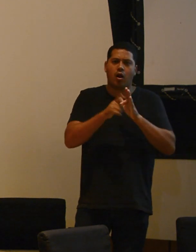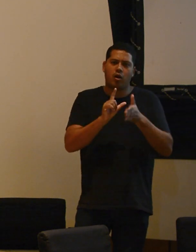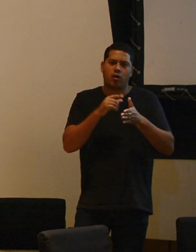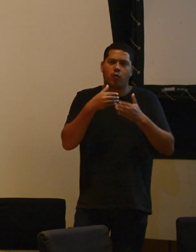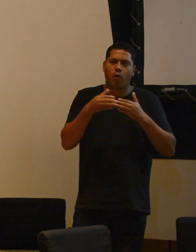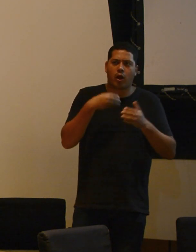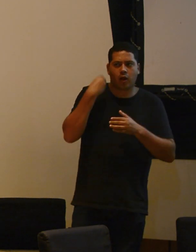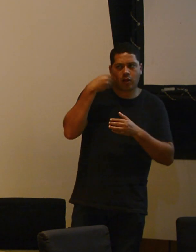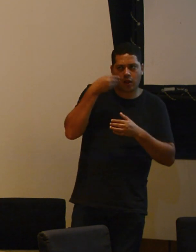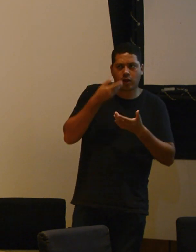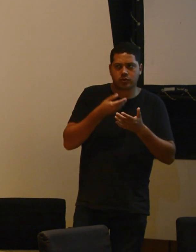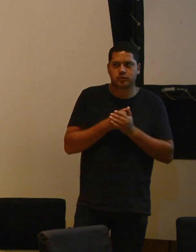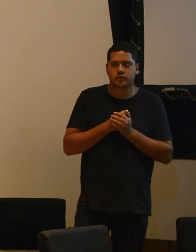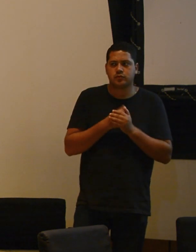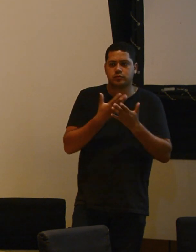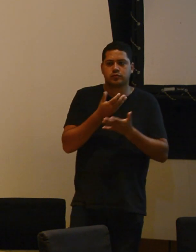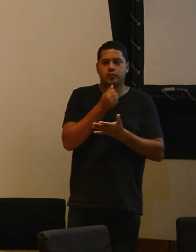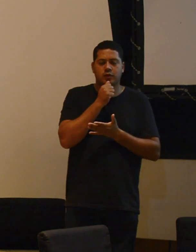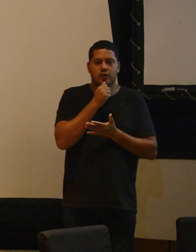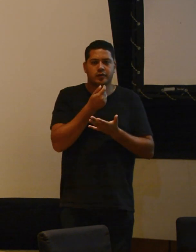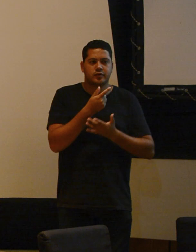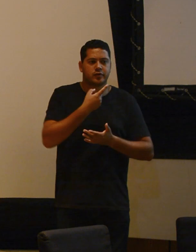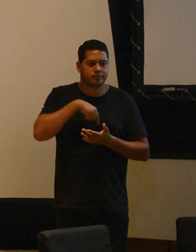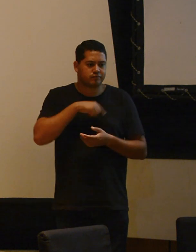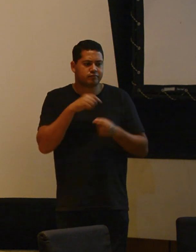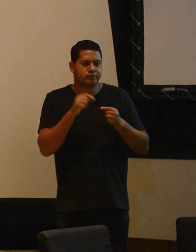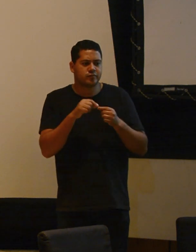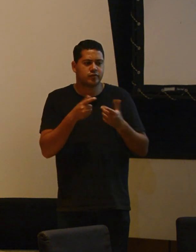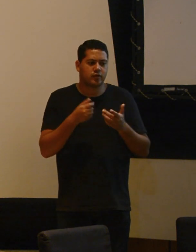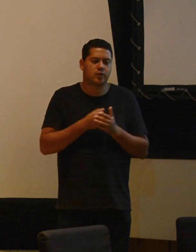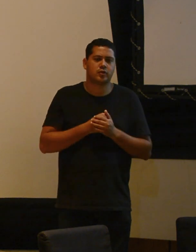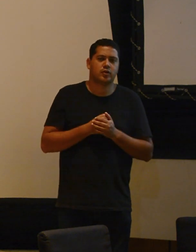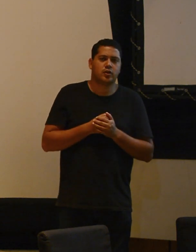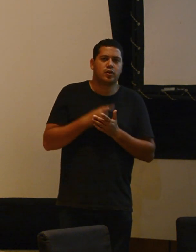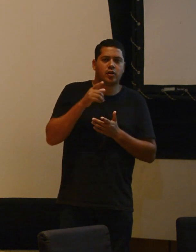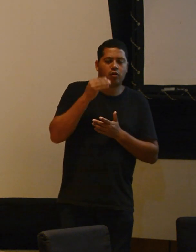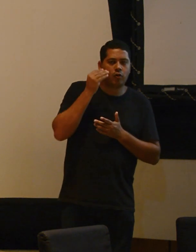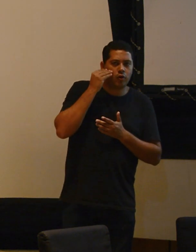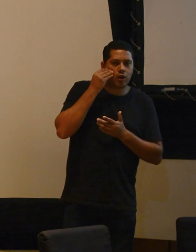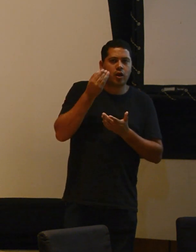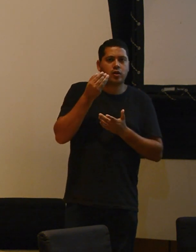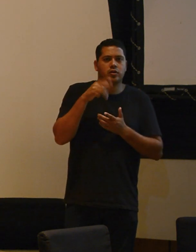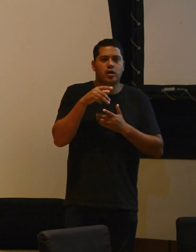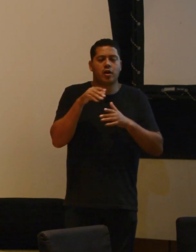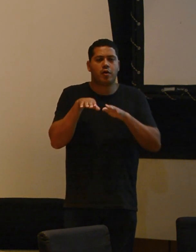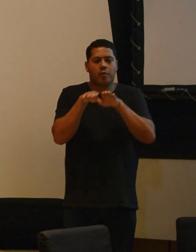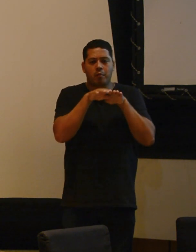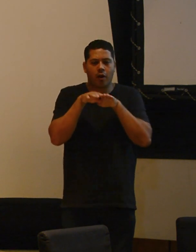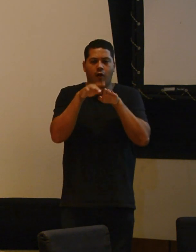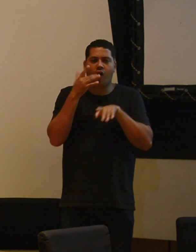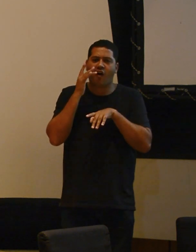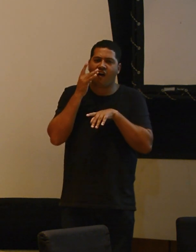totalmente independente. Então, ainda mais que a gente faça o teste que é considerado padrão ouro, a gente